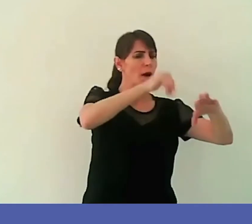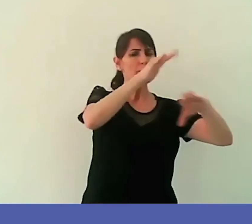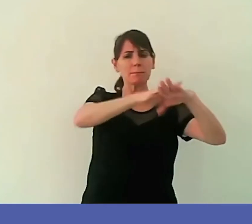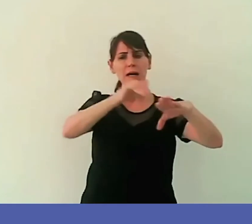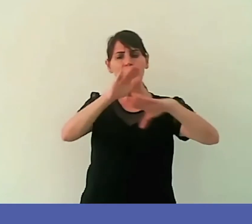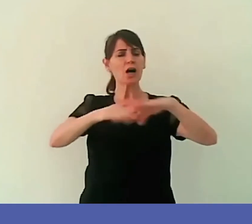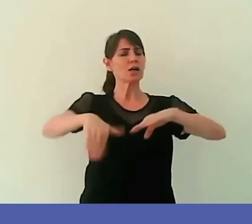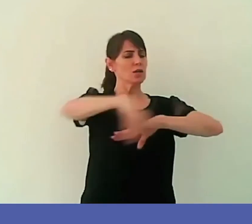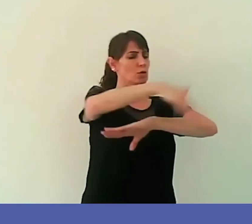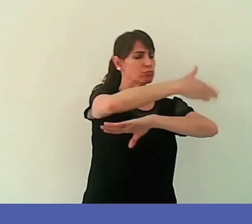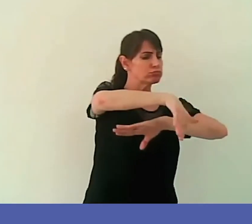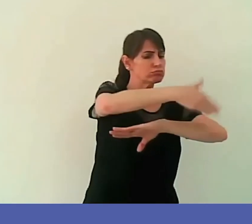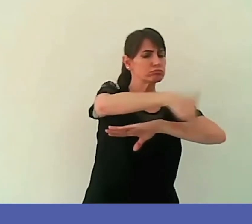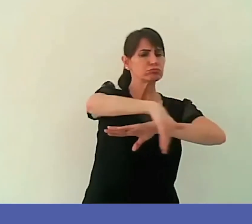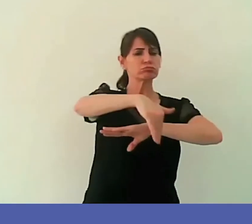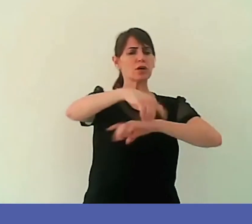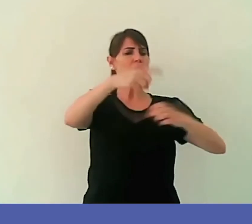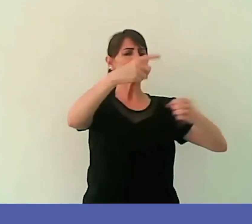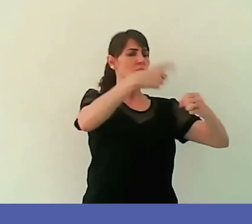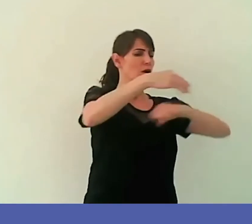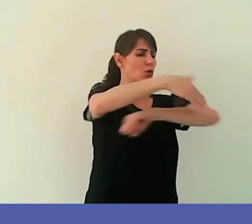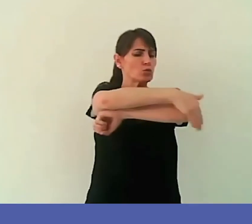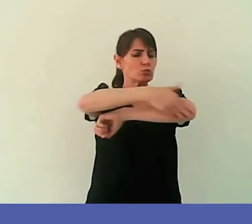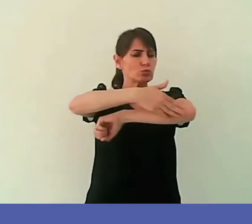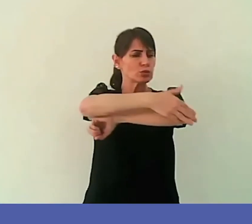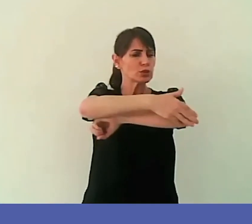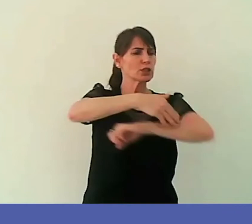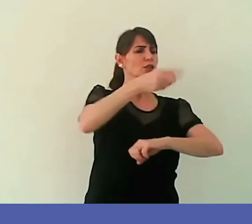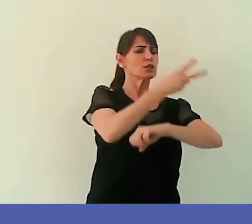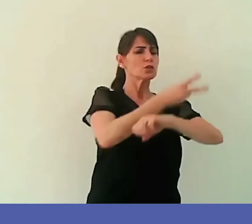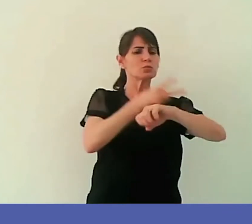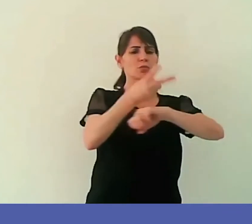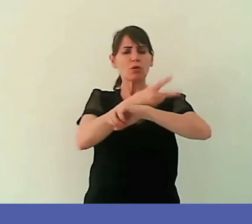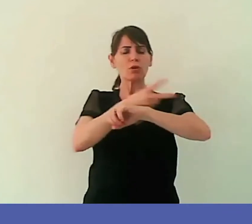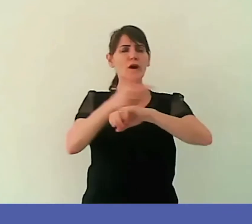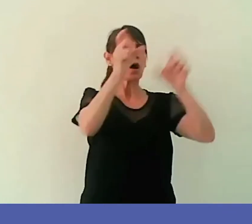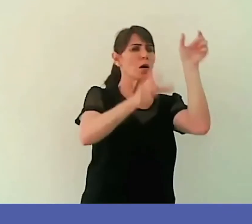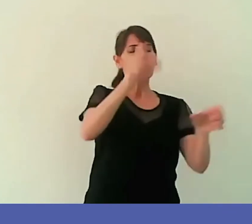para as cidades, vamos para as esquinas, vamos procurar as pessoas nas ruas.